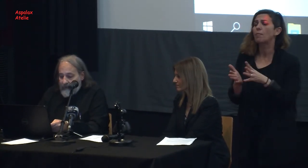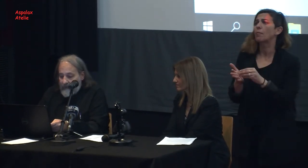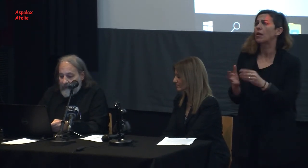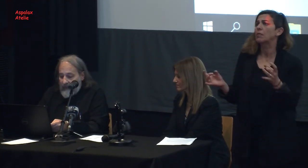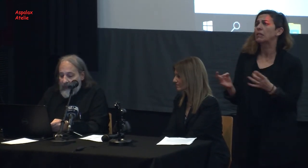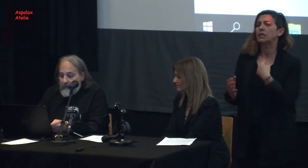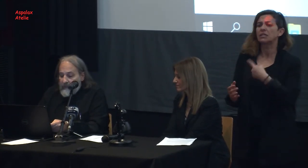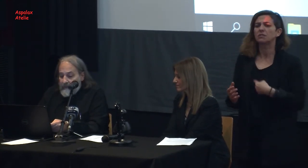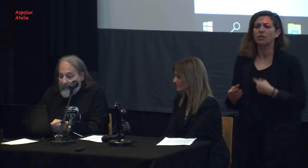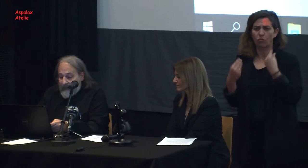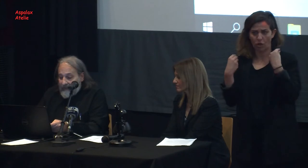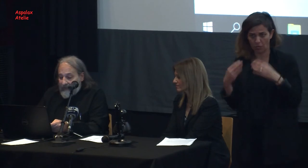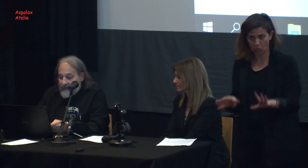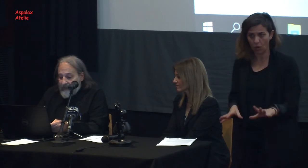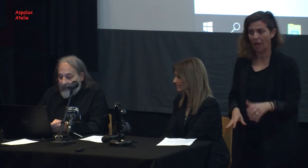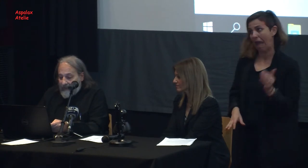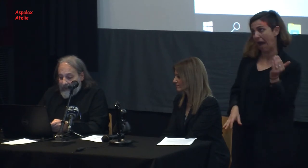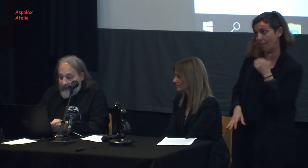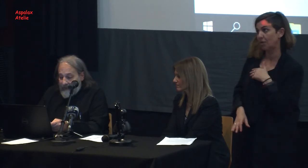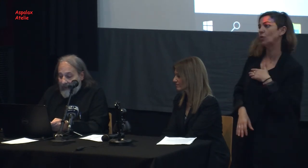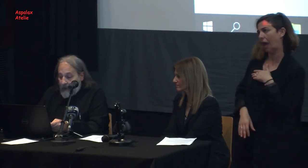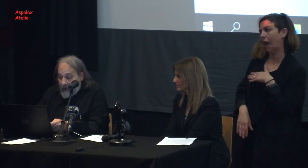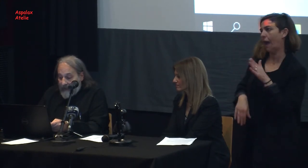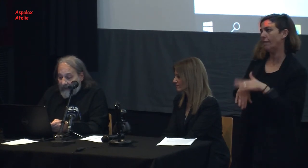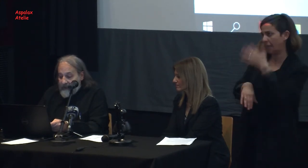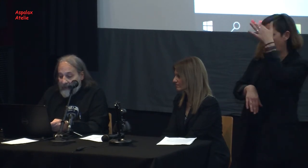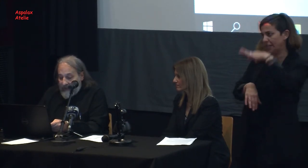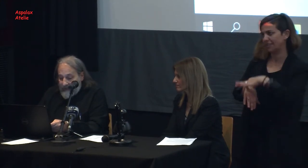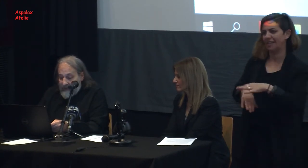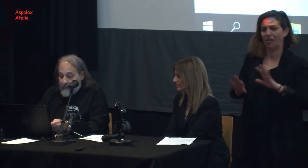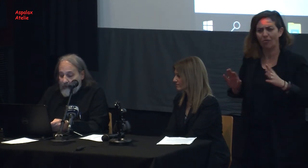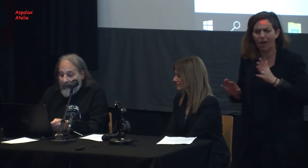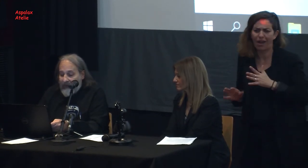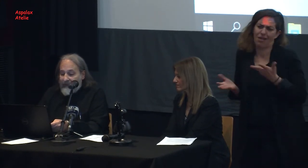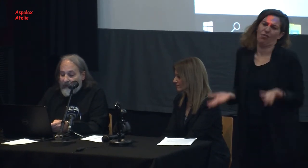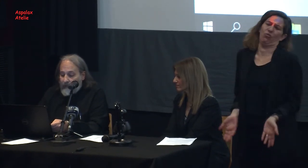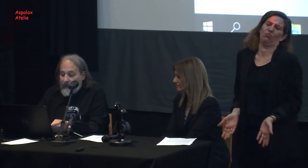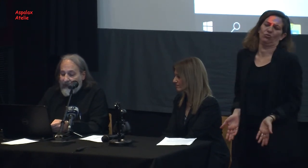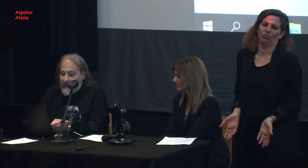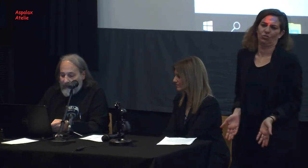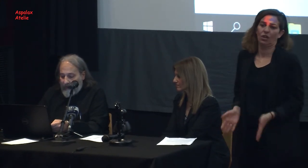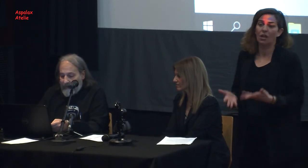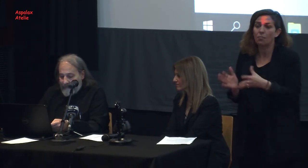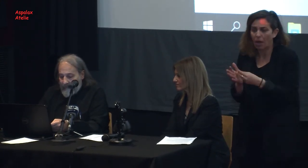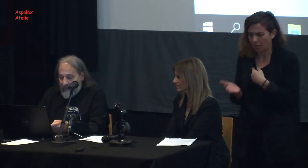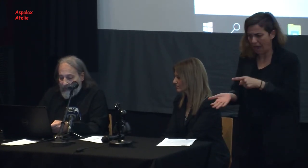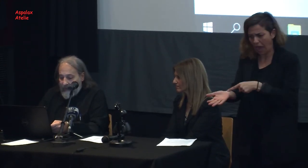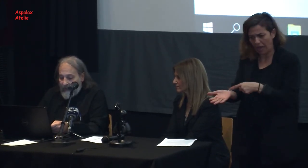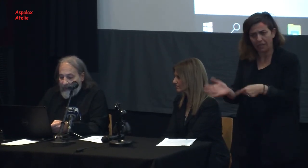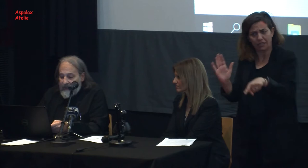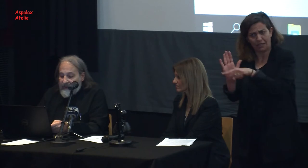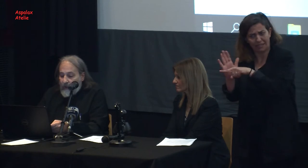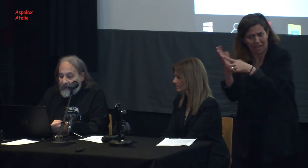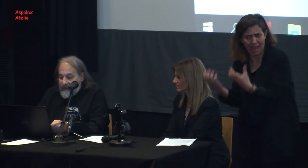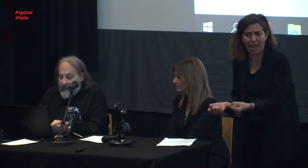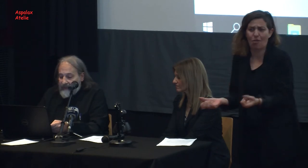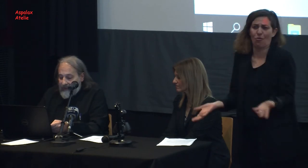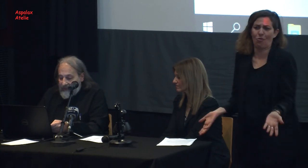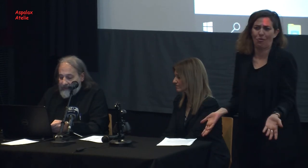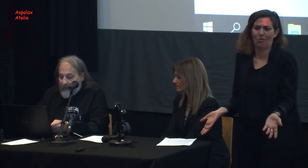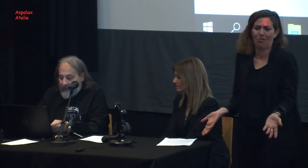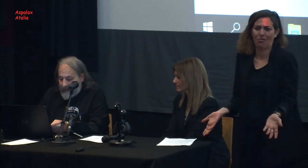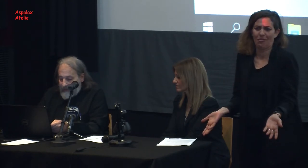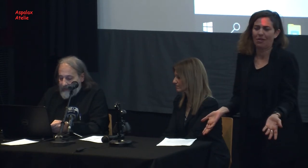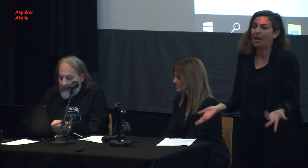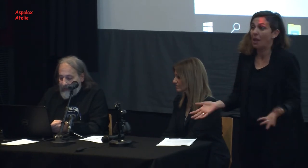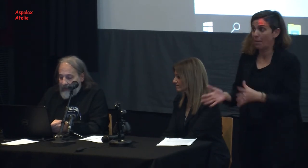Αντιθέτως, μην παίρνετε εις μετρητής τα λόγια και τις πράξεις μου αρνητικού χαρακτήρα. Σε οξείες